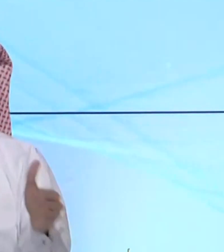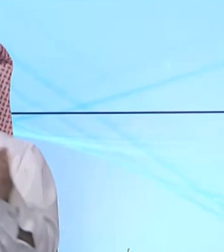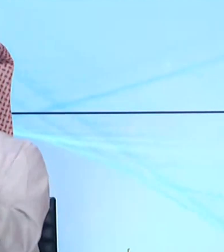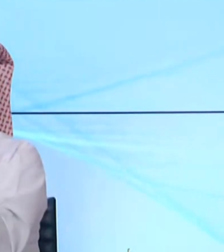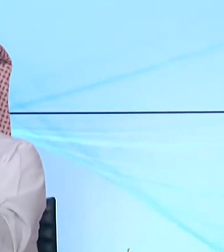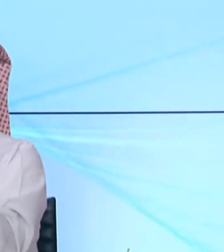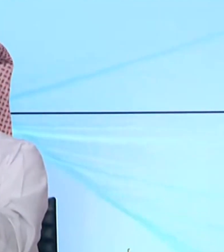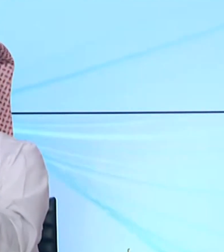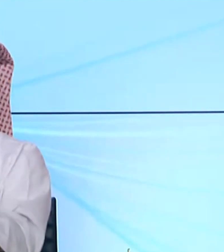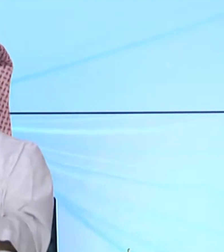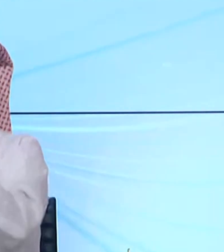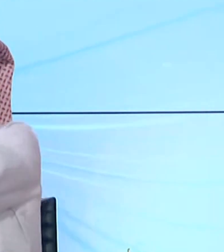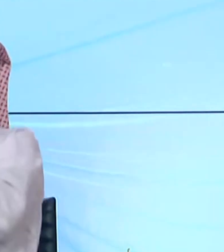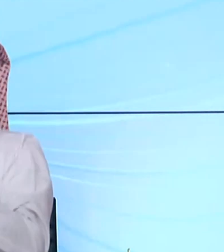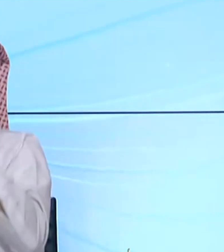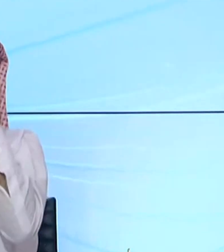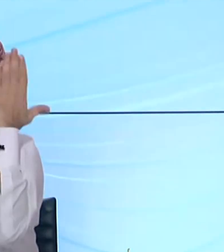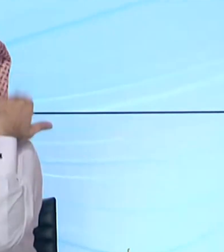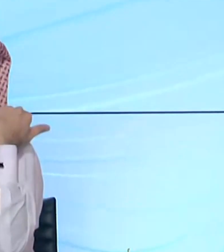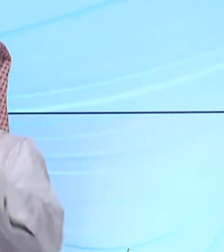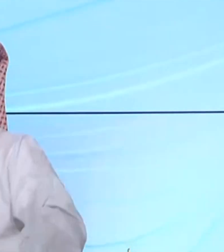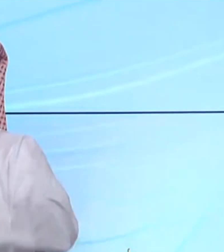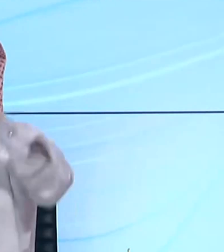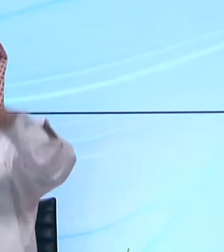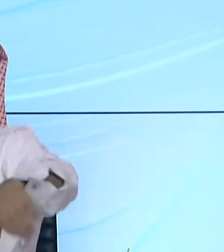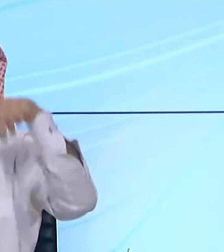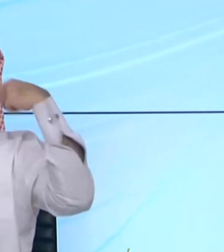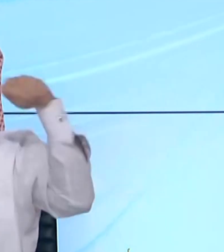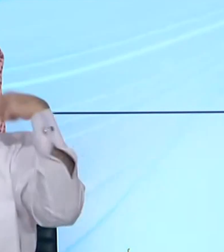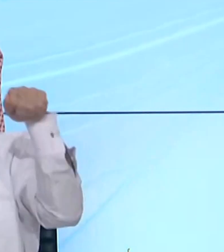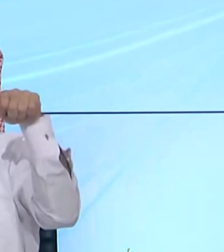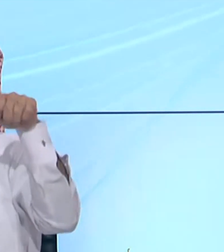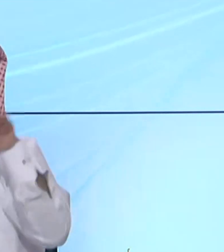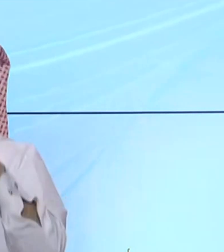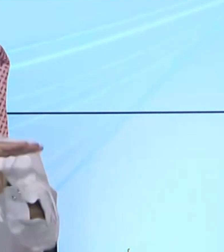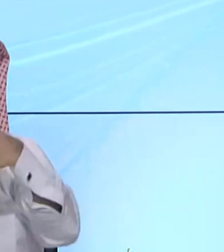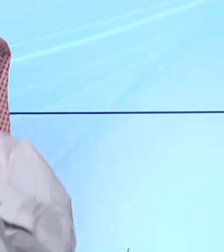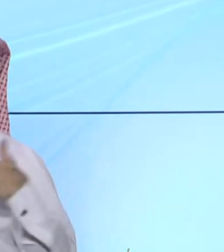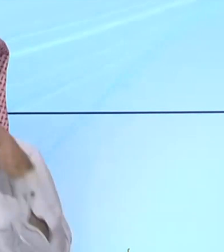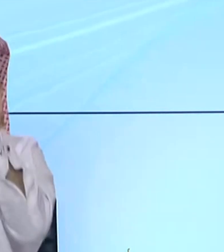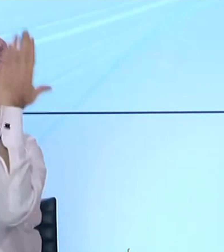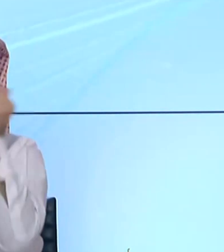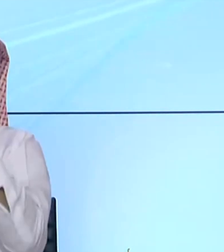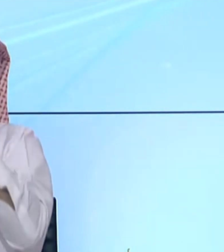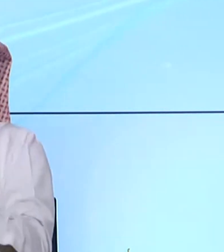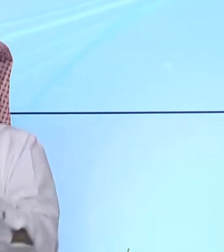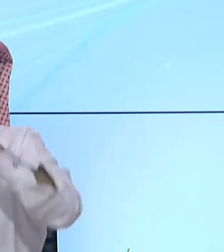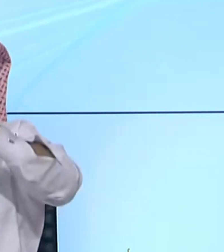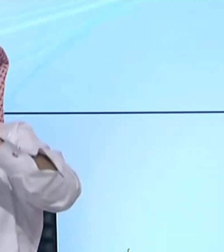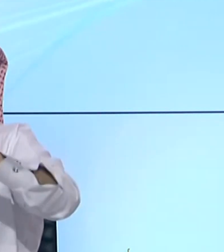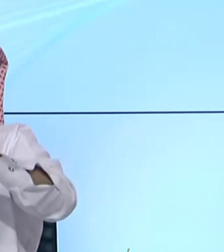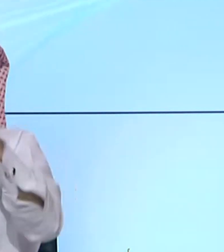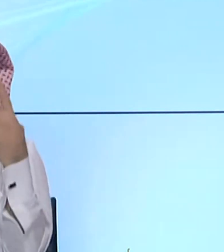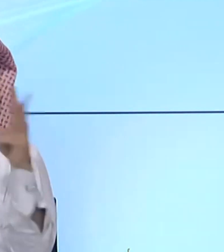قال زياد بهاء الدين النائب الصادق لرئاسه مجلس الوزراء في حكومه حازم الببلاوي قال ان تحالف